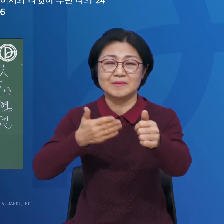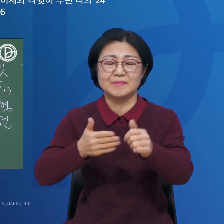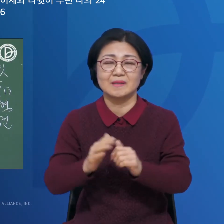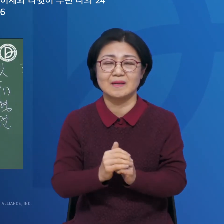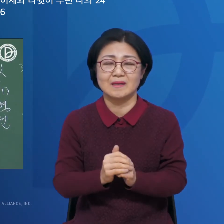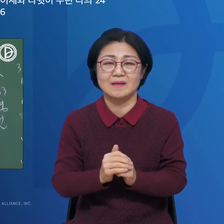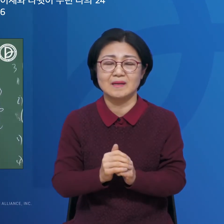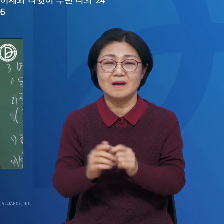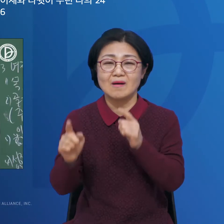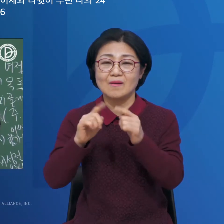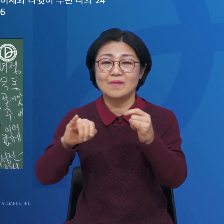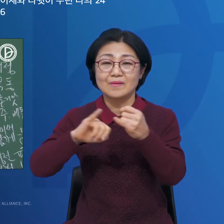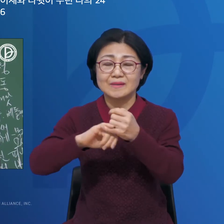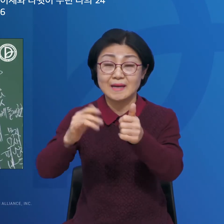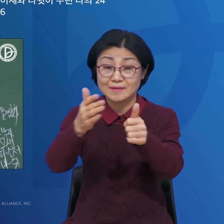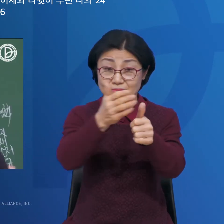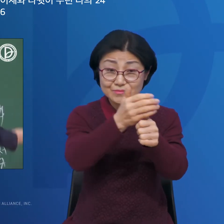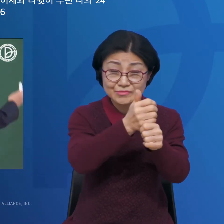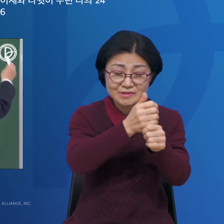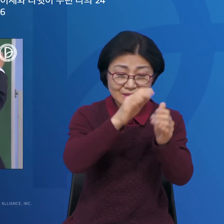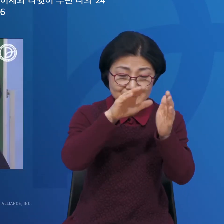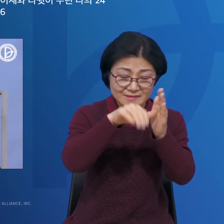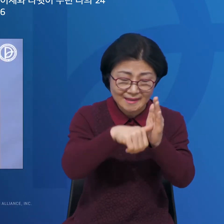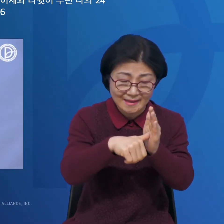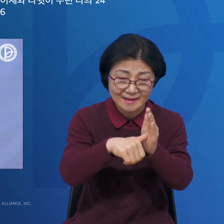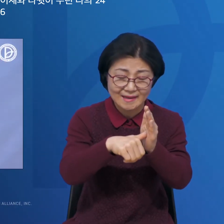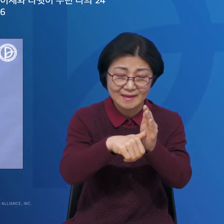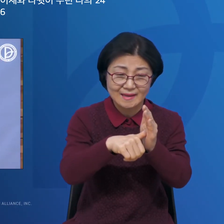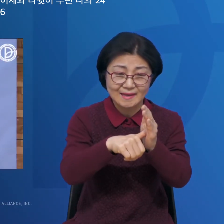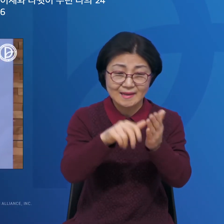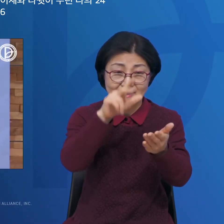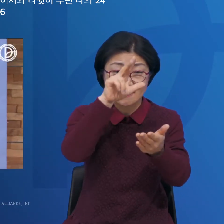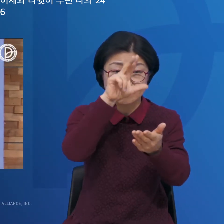붙잡을 때마다 사건 일어날 때마다